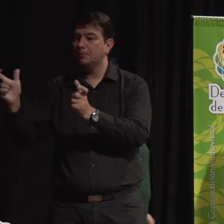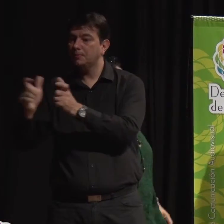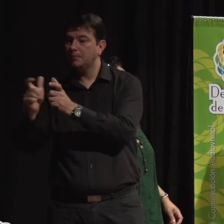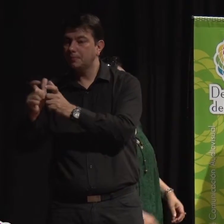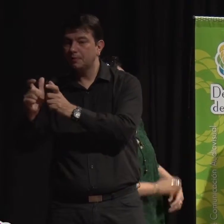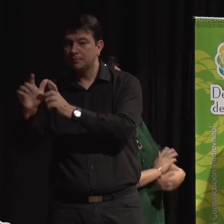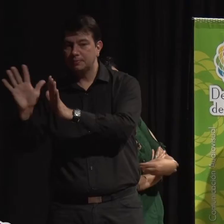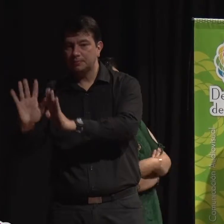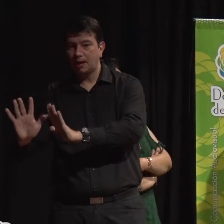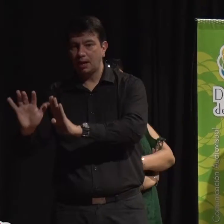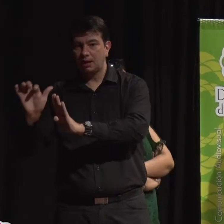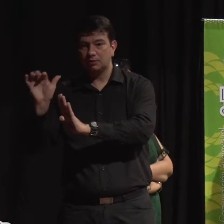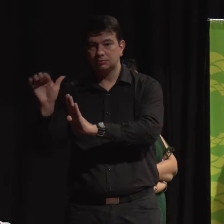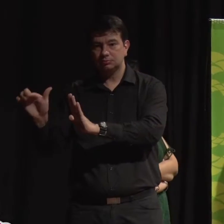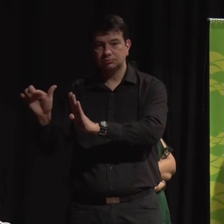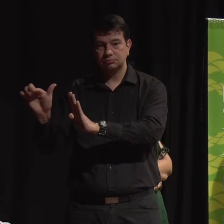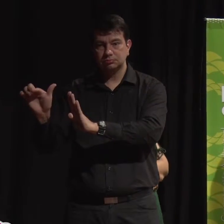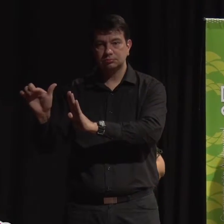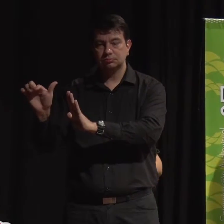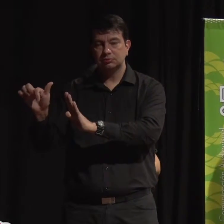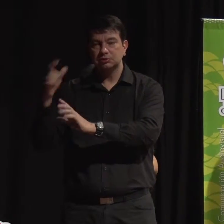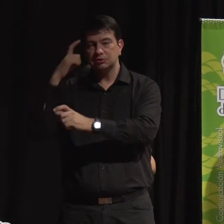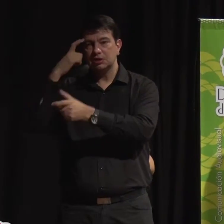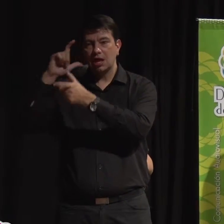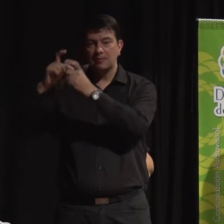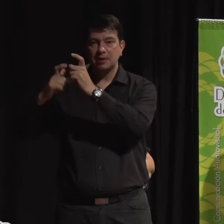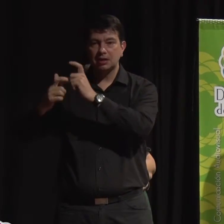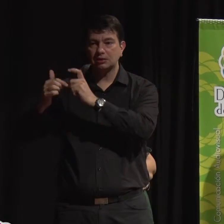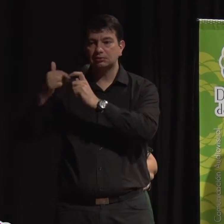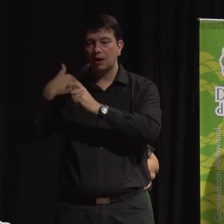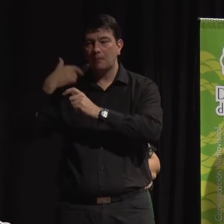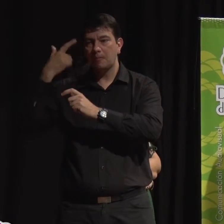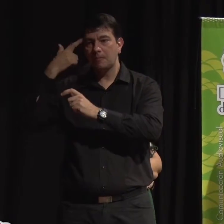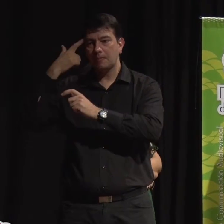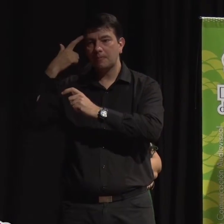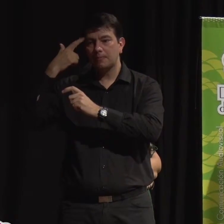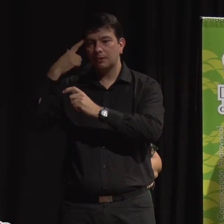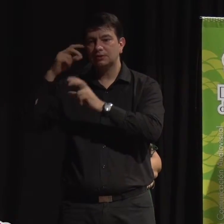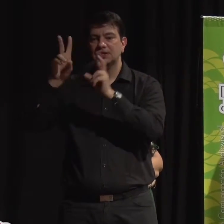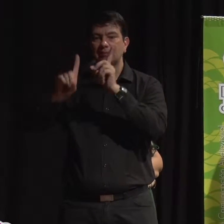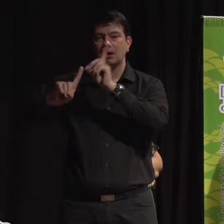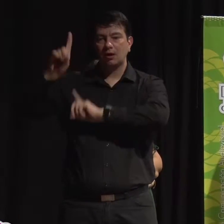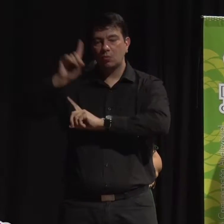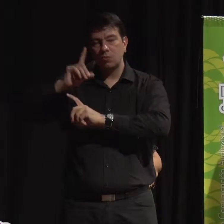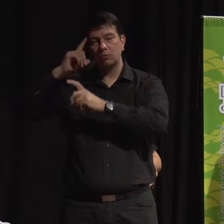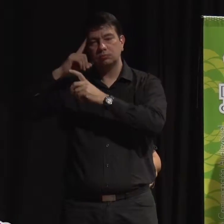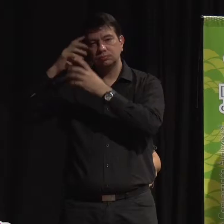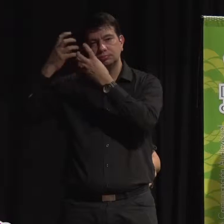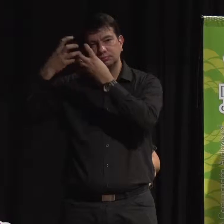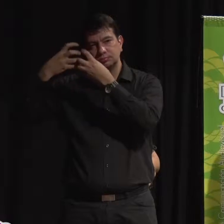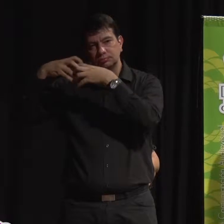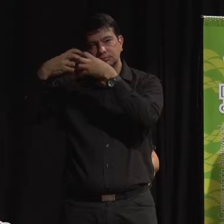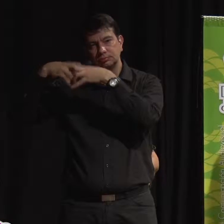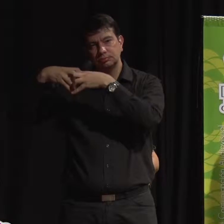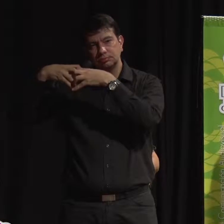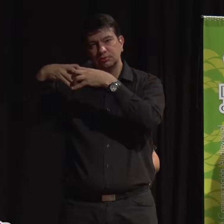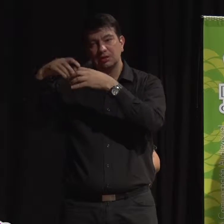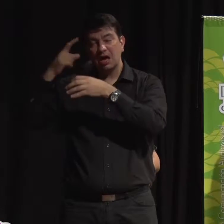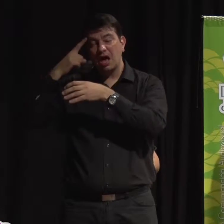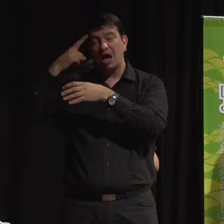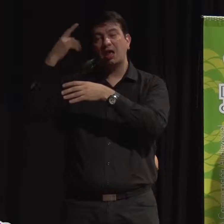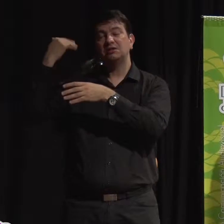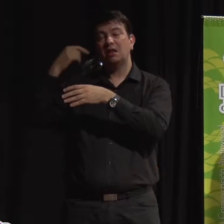partir de esa experiencia empezamos a reflexionar algunos temas que quizás antes los percibimos